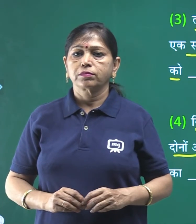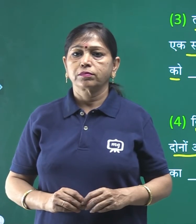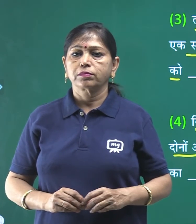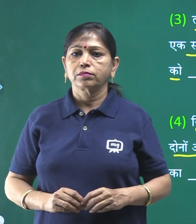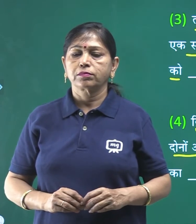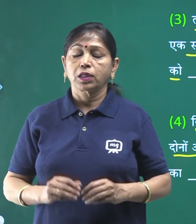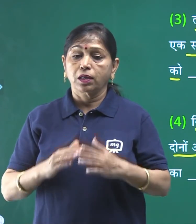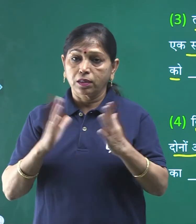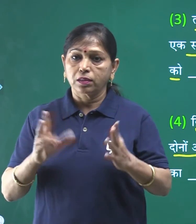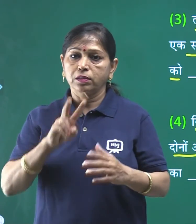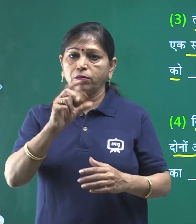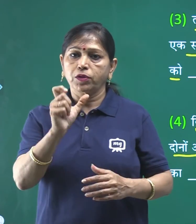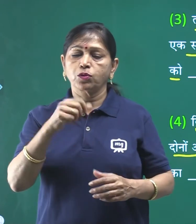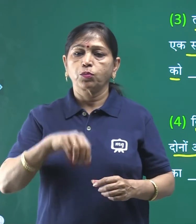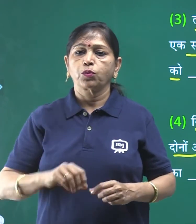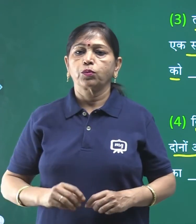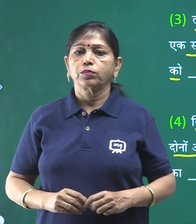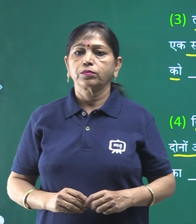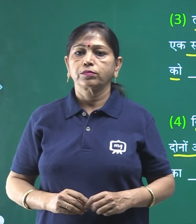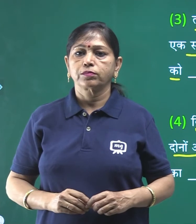अधिकतम विक्षोभ को